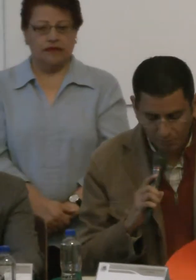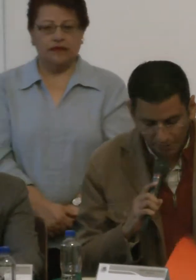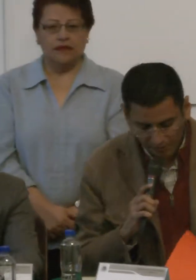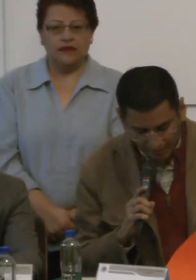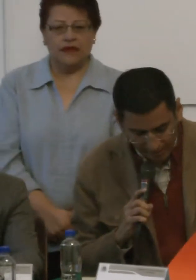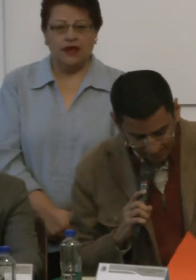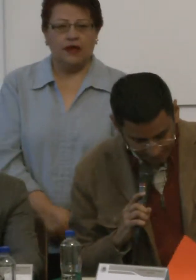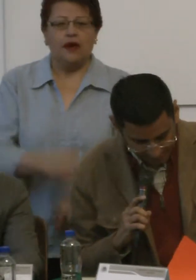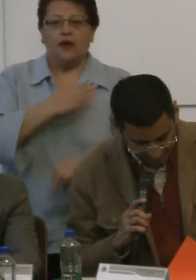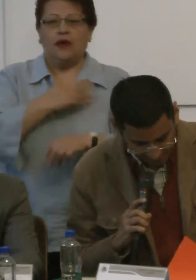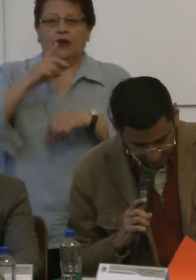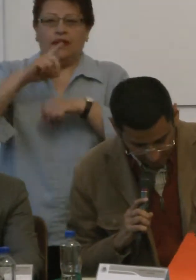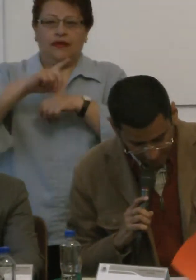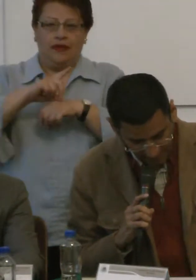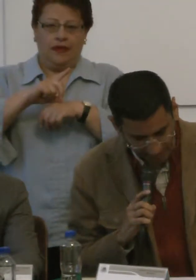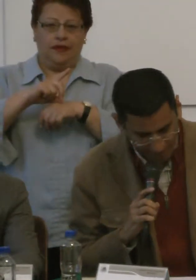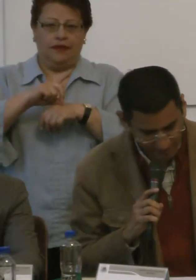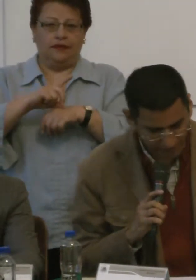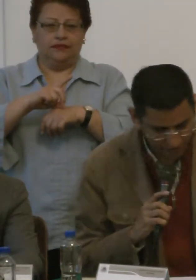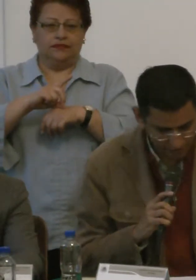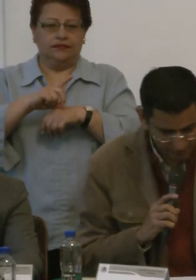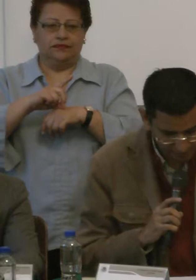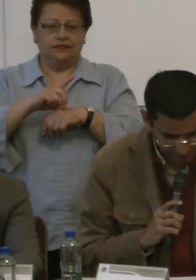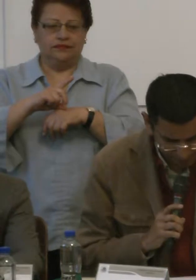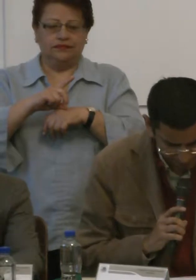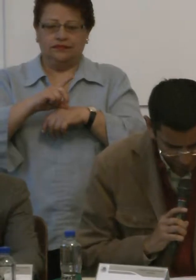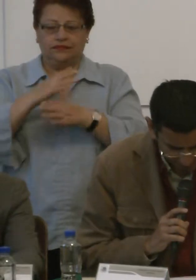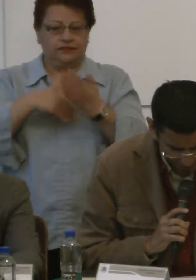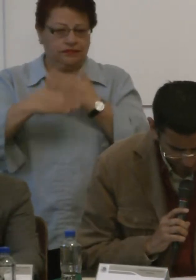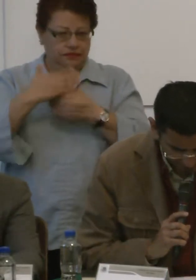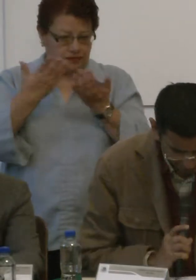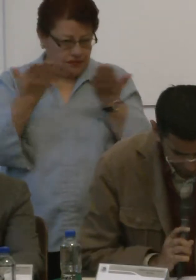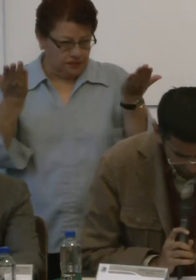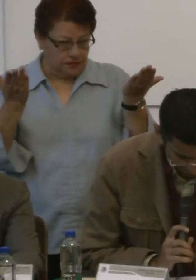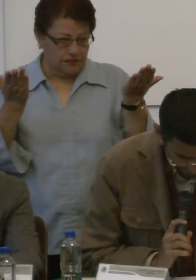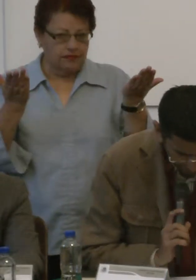Bueno, buenos días a todas y a todos ustedes.